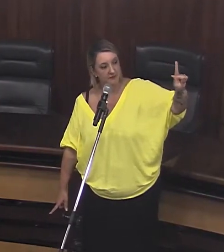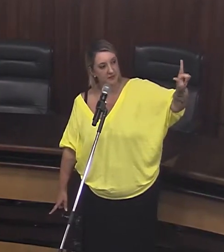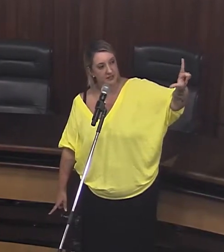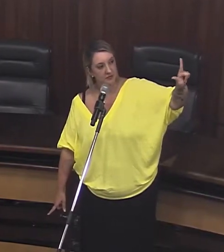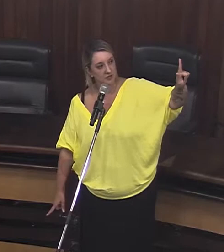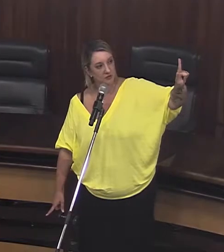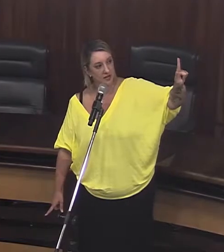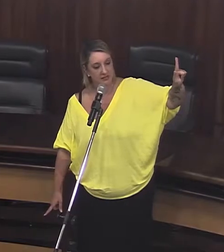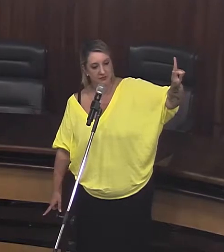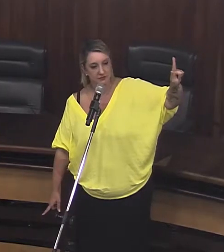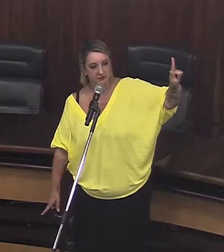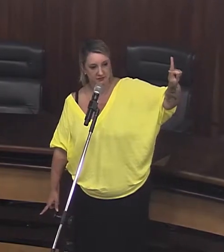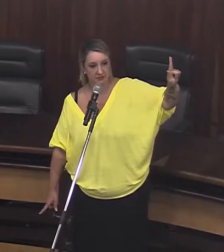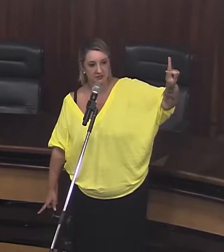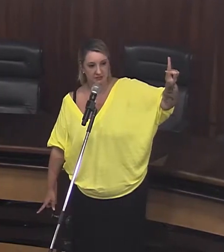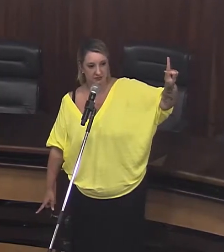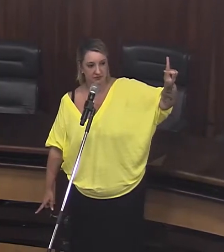É só colado. Isso.